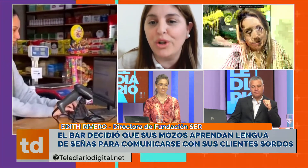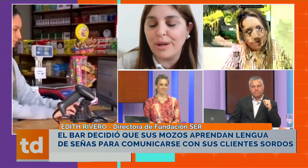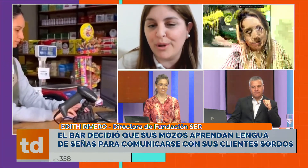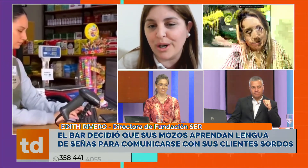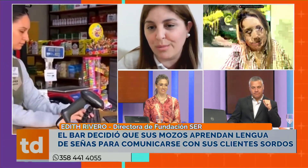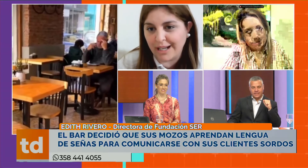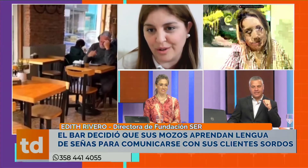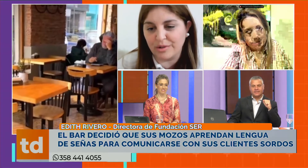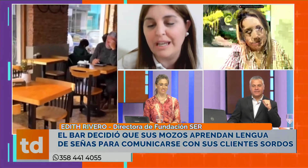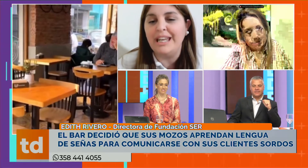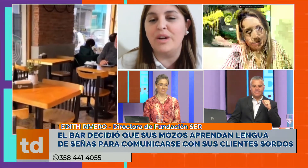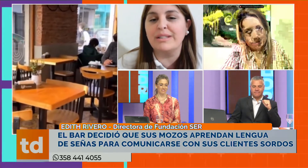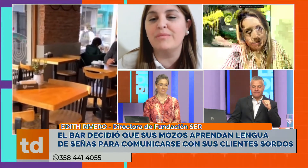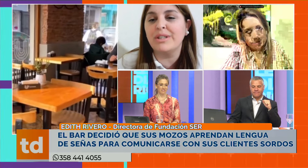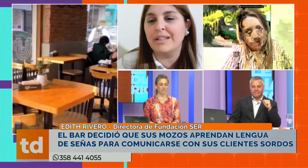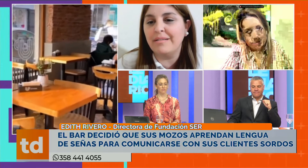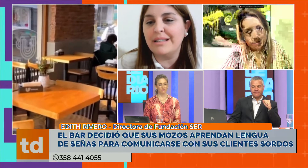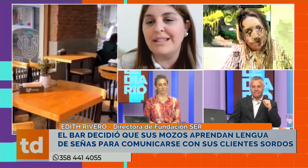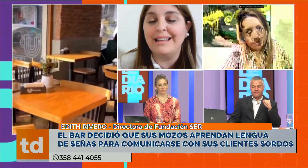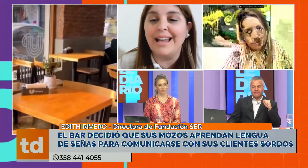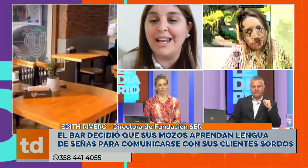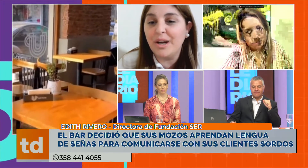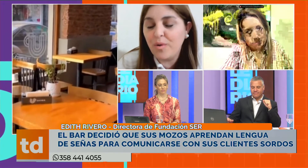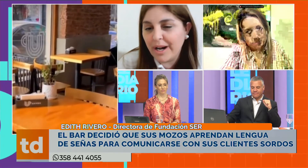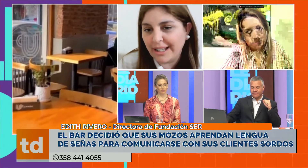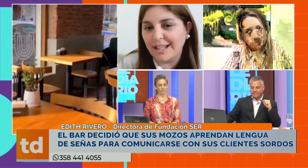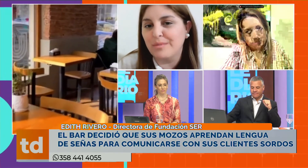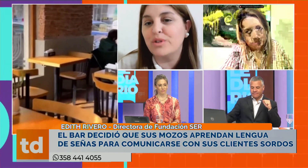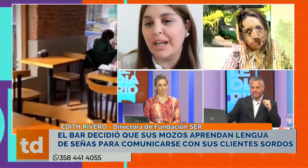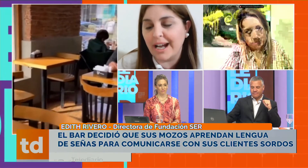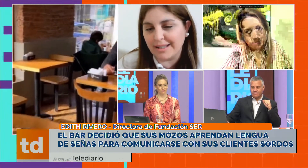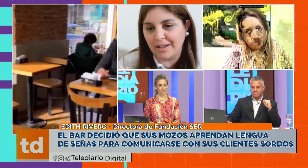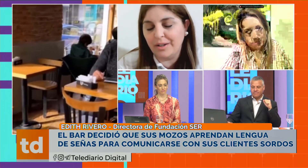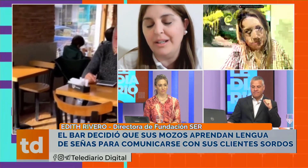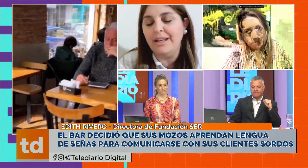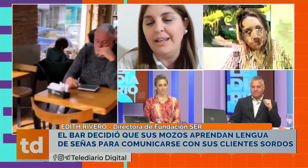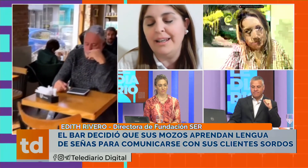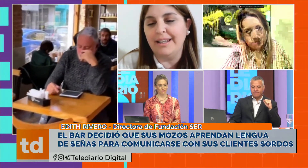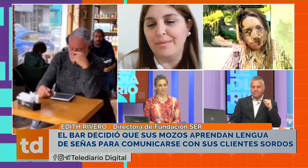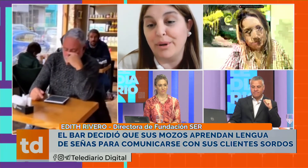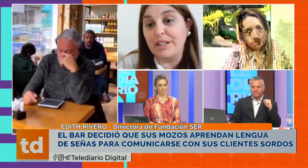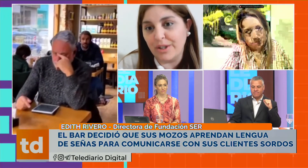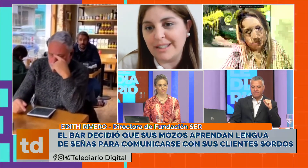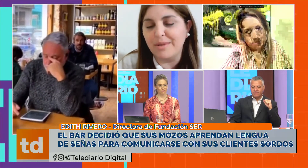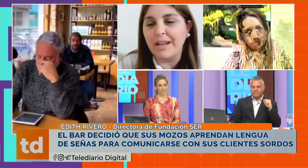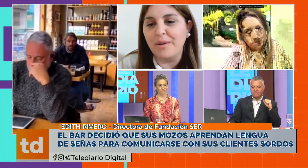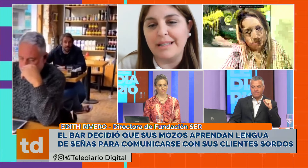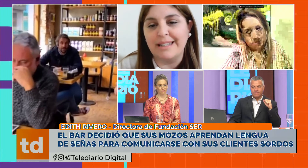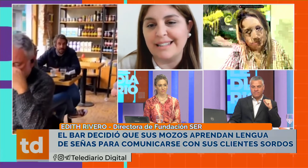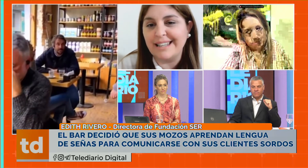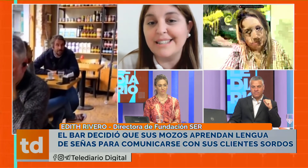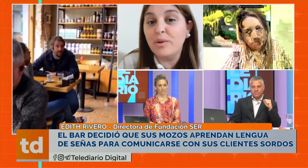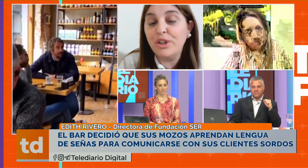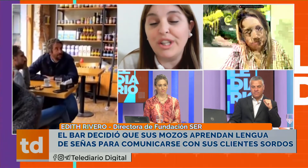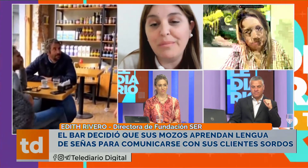poder comunicarnos. Bien. Y lo hacemos a través de la lengua que tenemos en CAS, ¿no? Por eso decimos lengua de señas. El